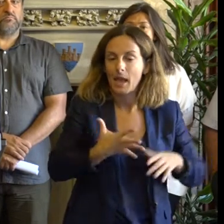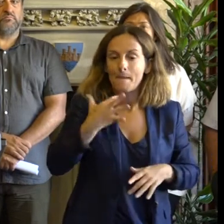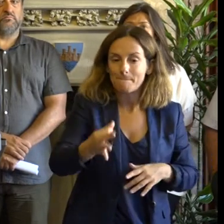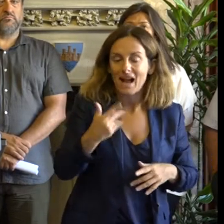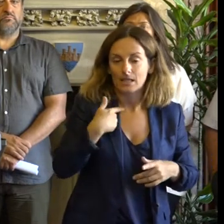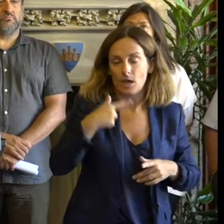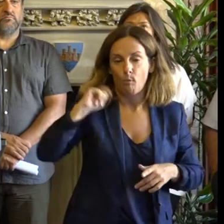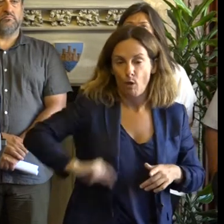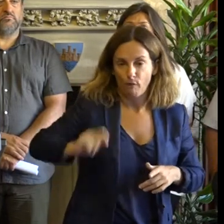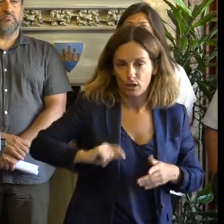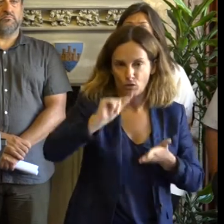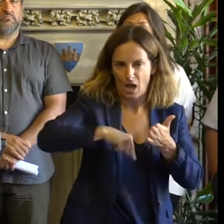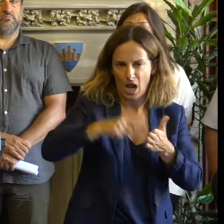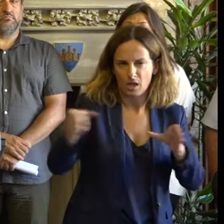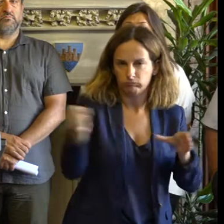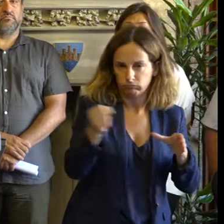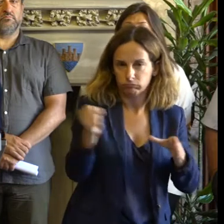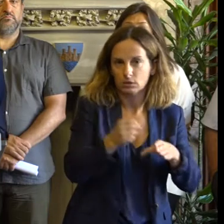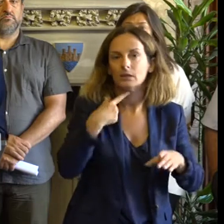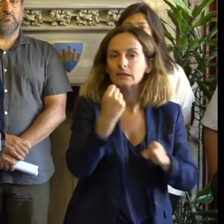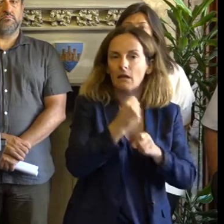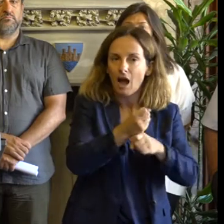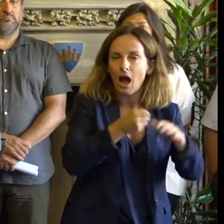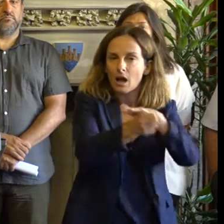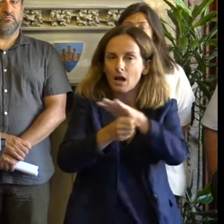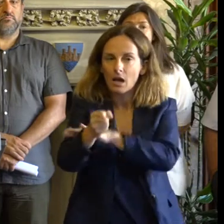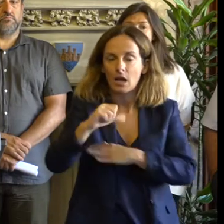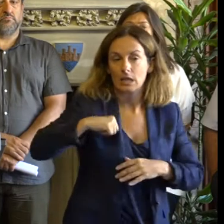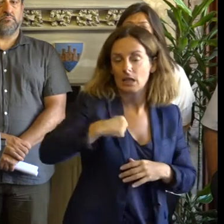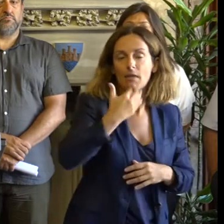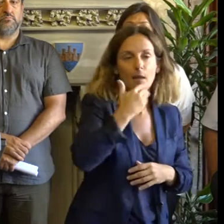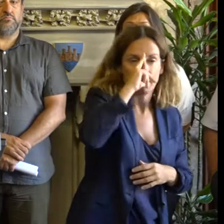a la residència de Felanitx, i s'han creat 60 noves